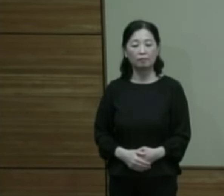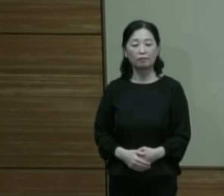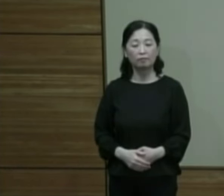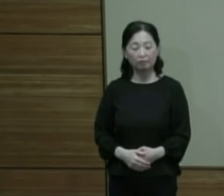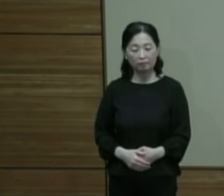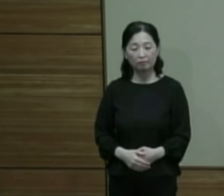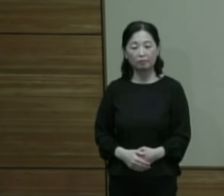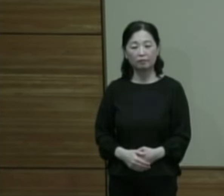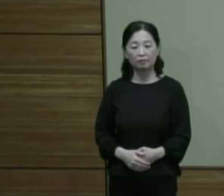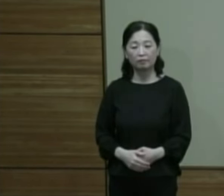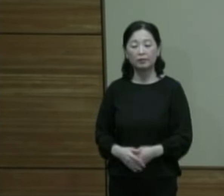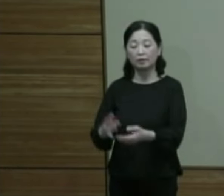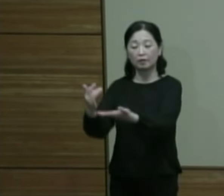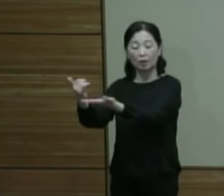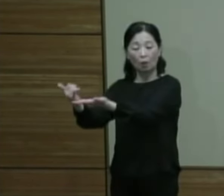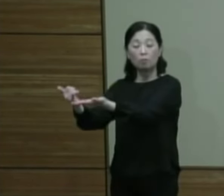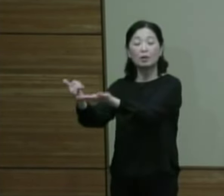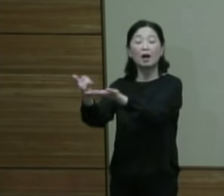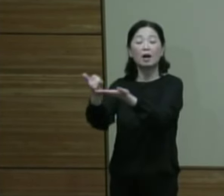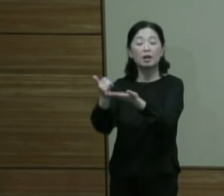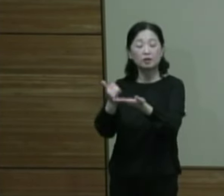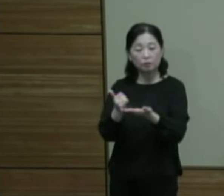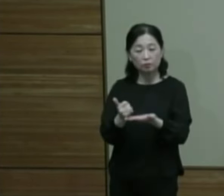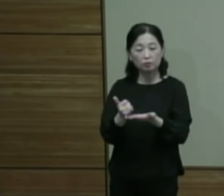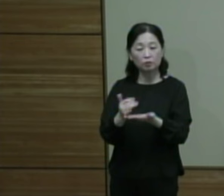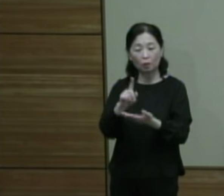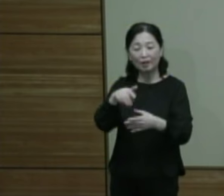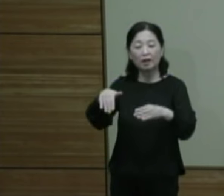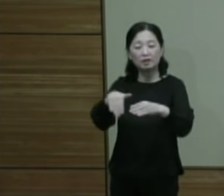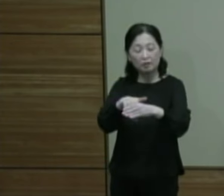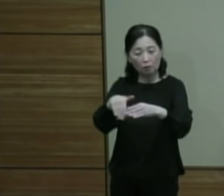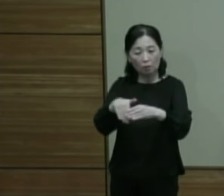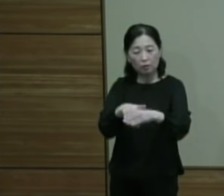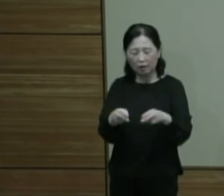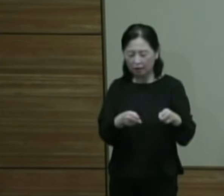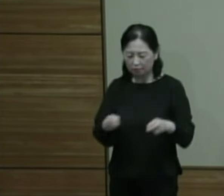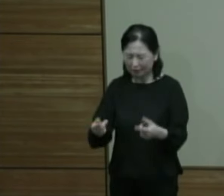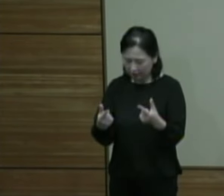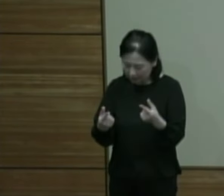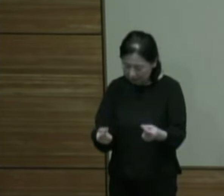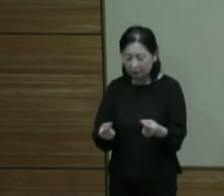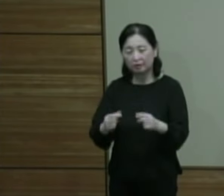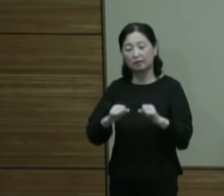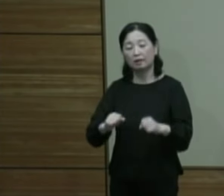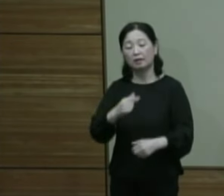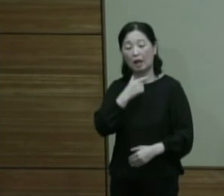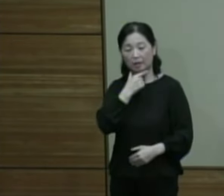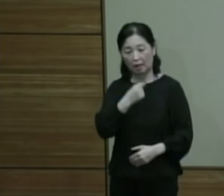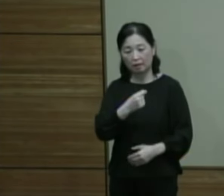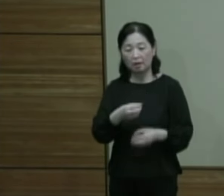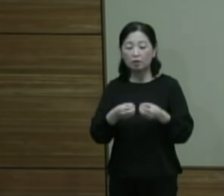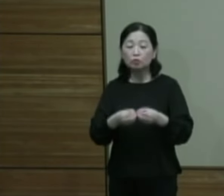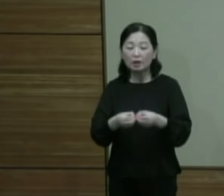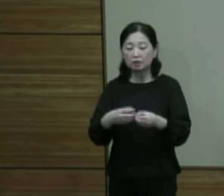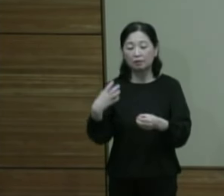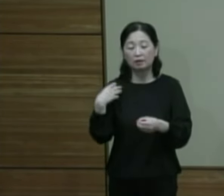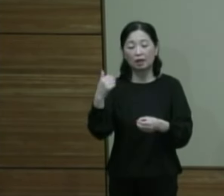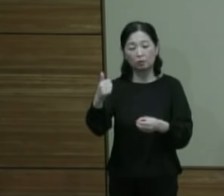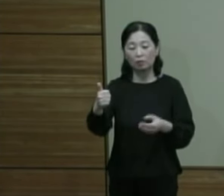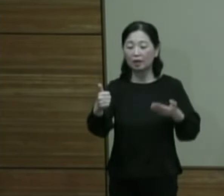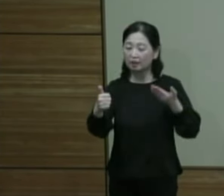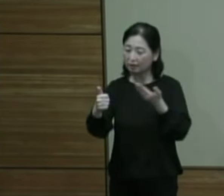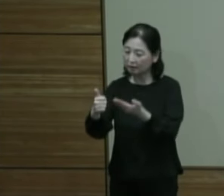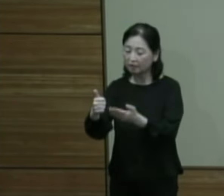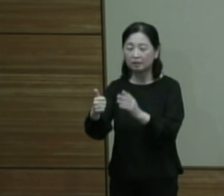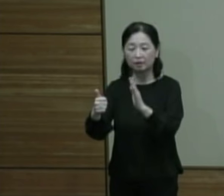両殿下お迎えするということで、県庁としては万全の体制で臨んでいきたいと思っております。詳細につきましては担当課にお問い合わせをいただければと思